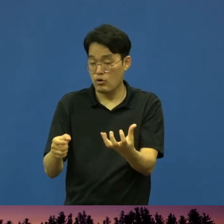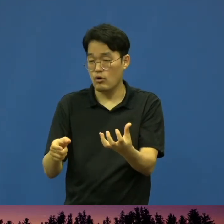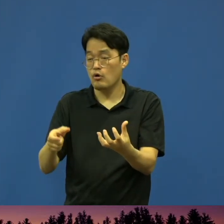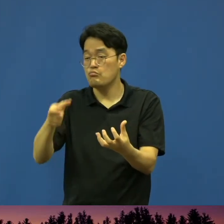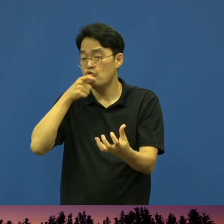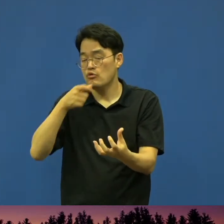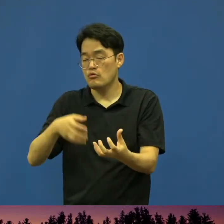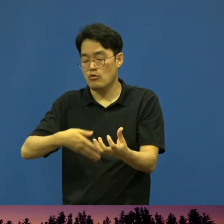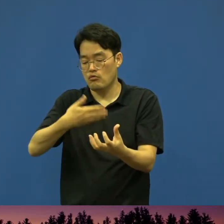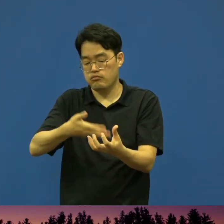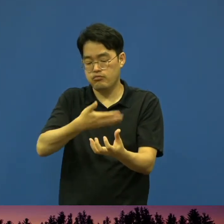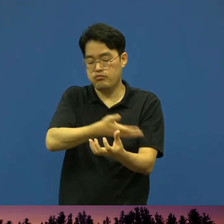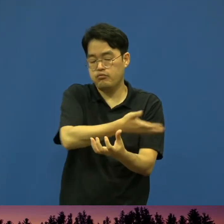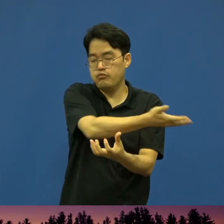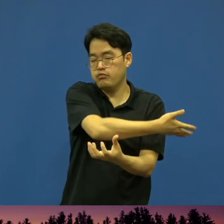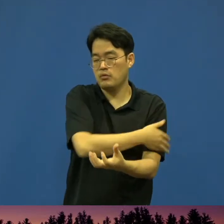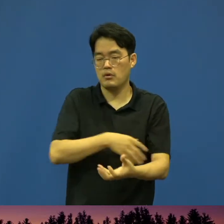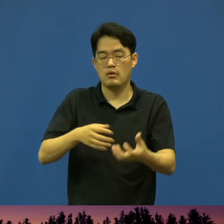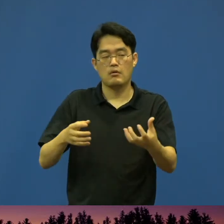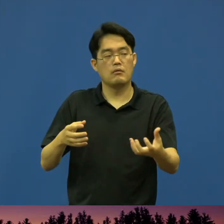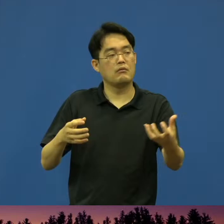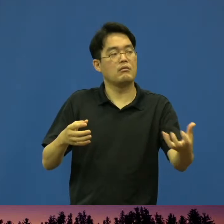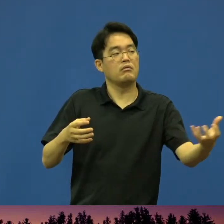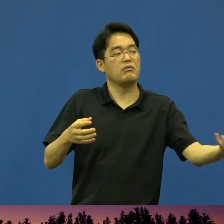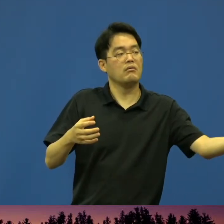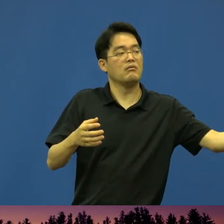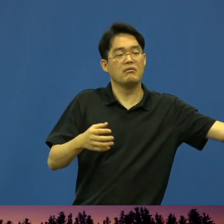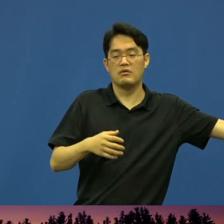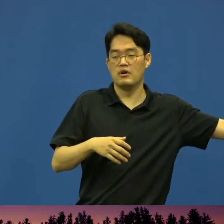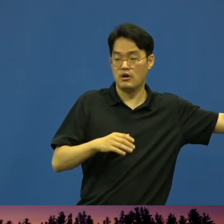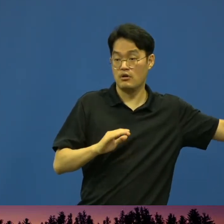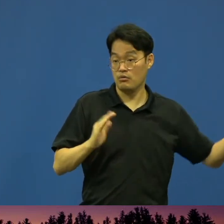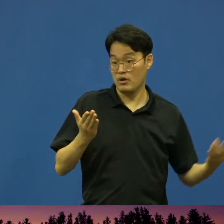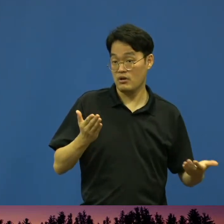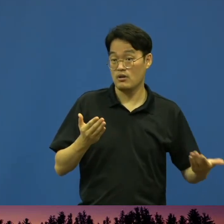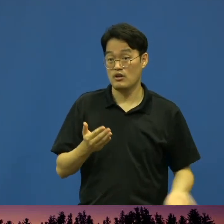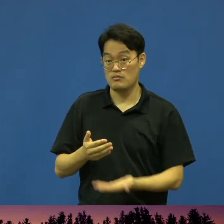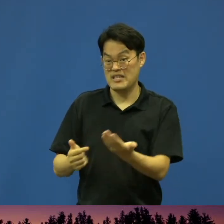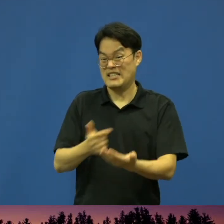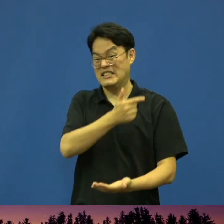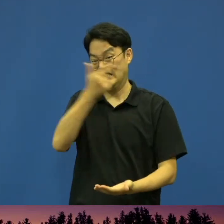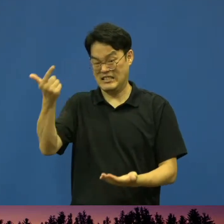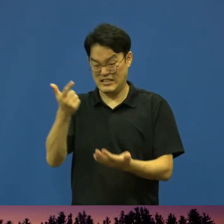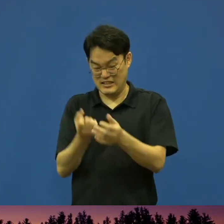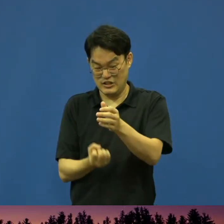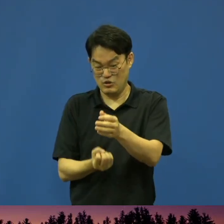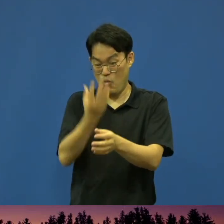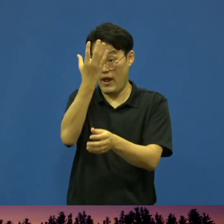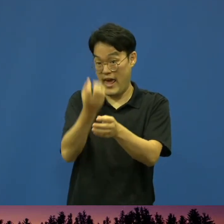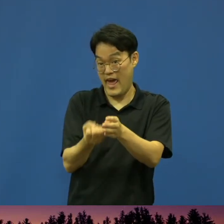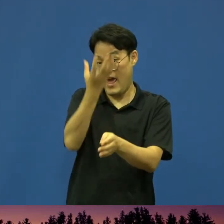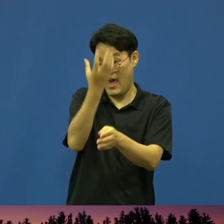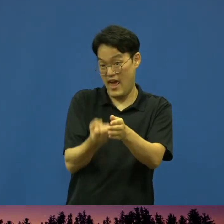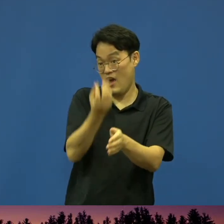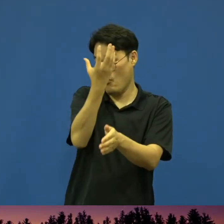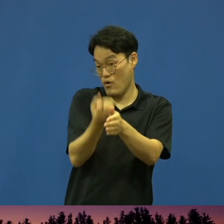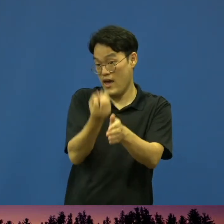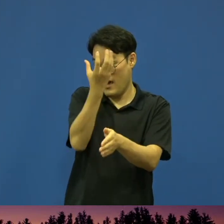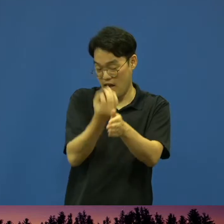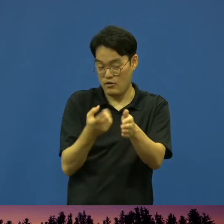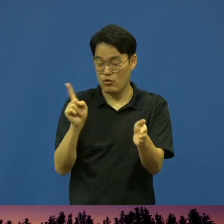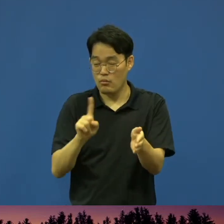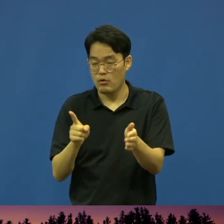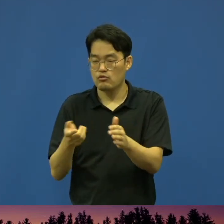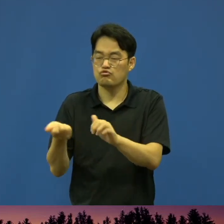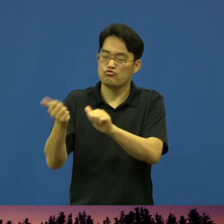할지라도 죽어 있다면 그 고래는 잔잔한 물결을 따라 흘러갈 수밖에 없습니다. 죽어 있는 것은 흘러가게